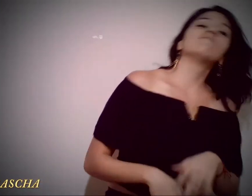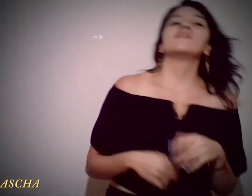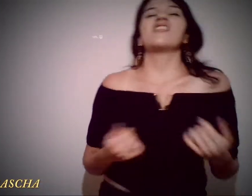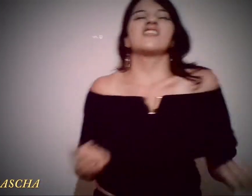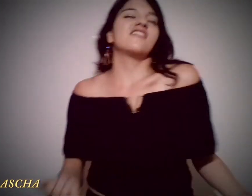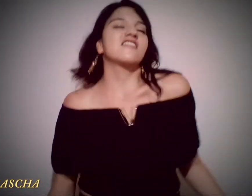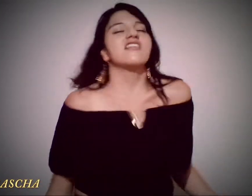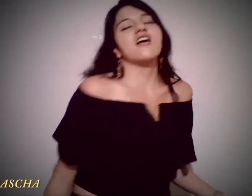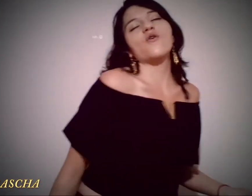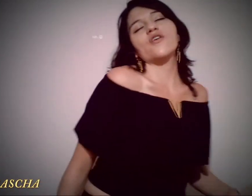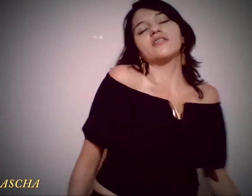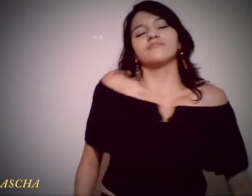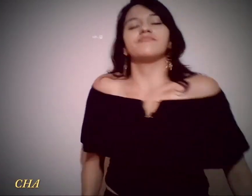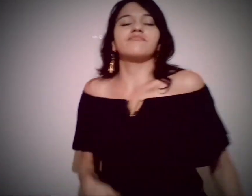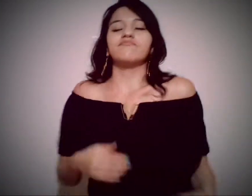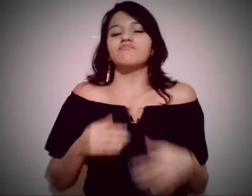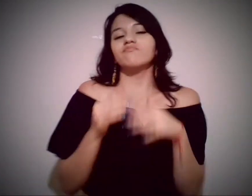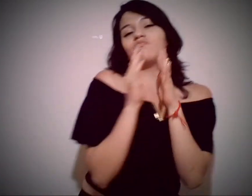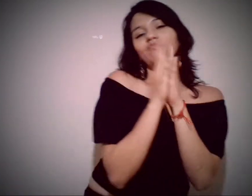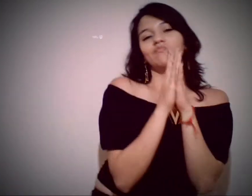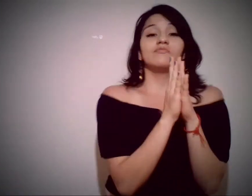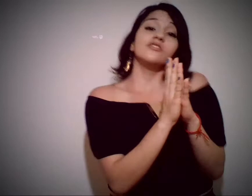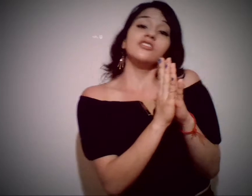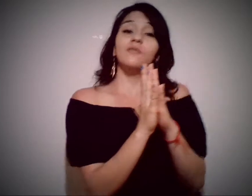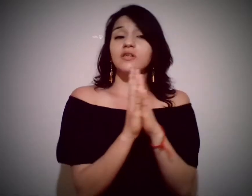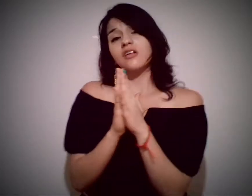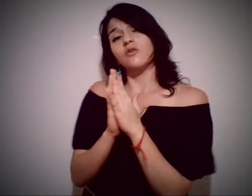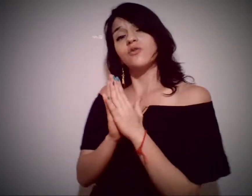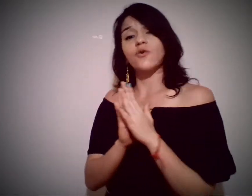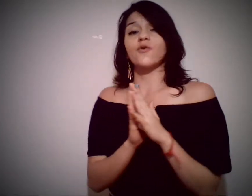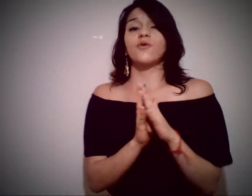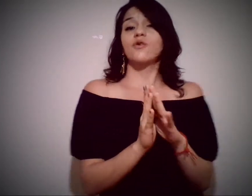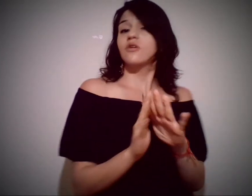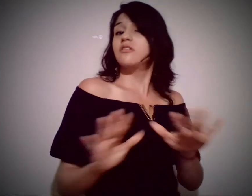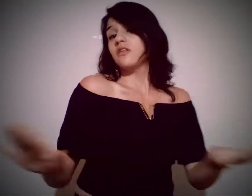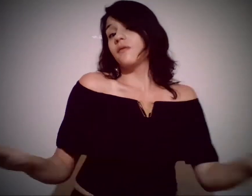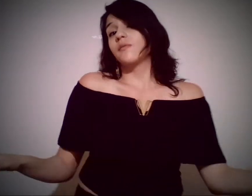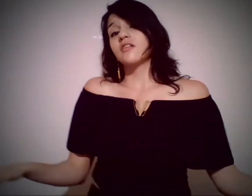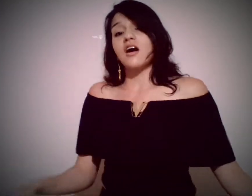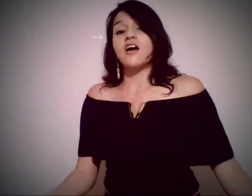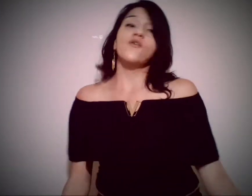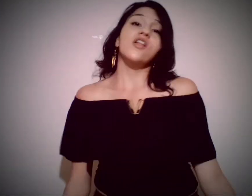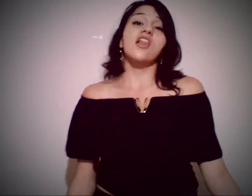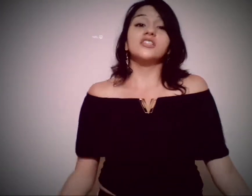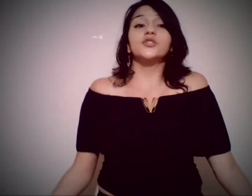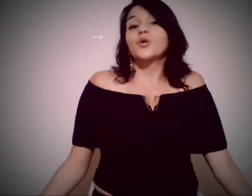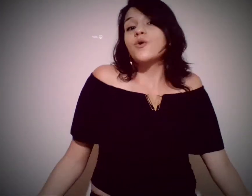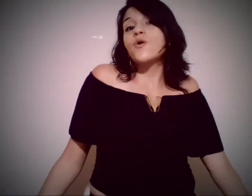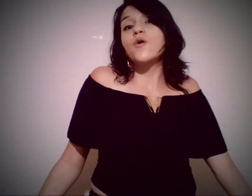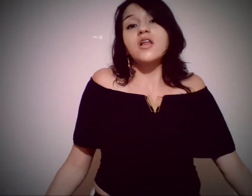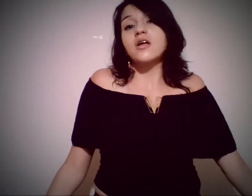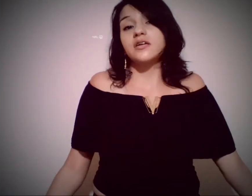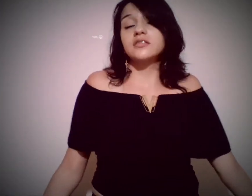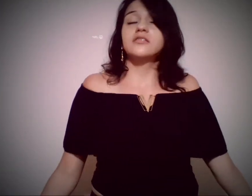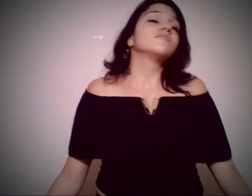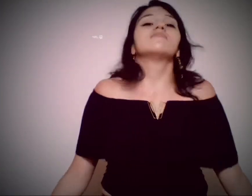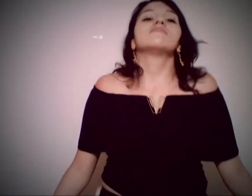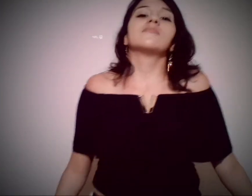ni el día ni la hora, si lo he perdido todo, me has dejado en las sombras Yo